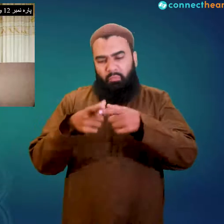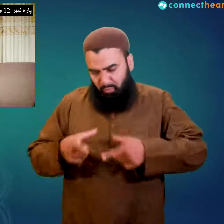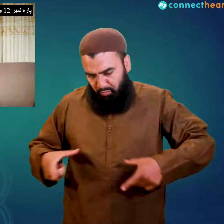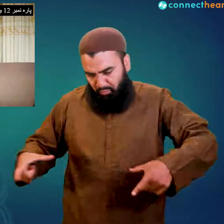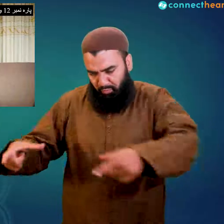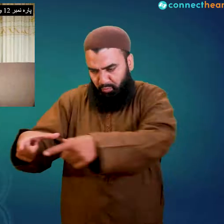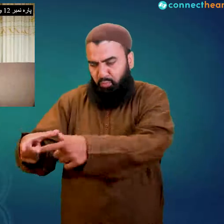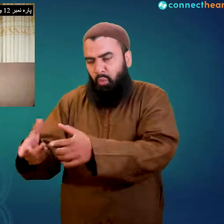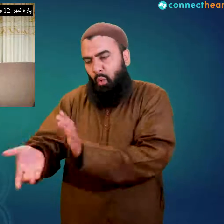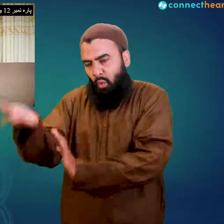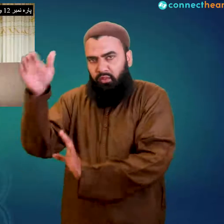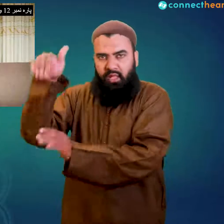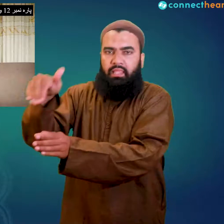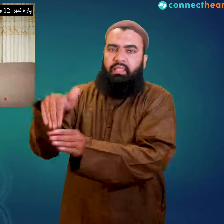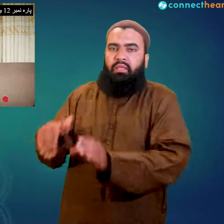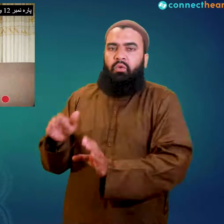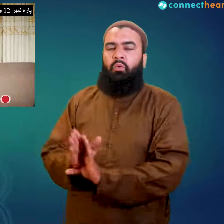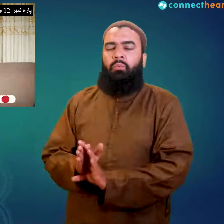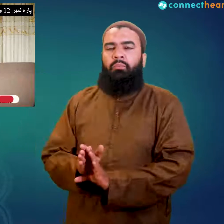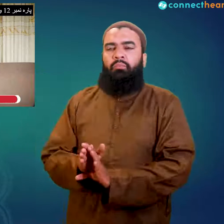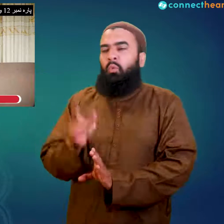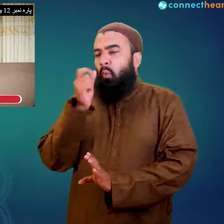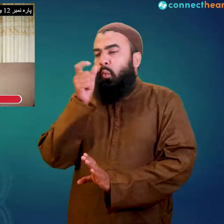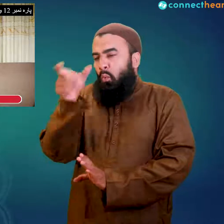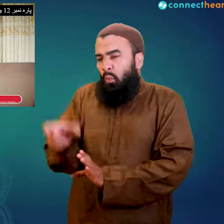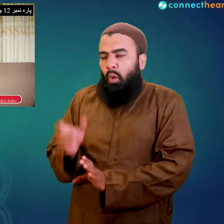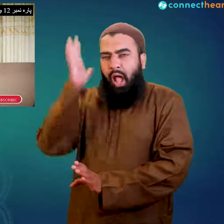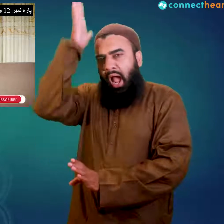کا حق مار لیا کرتے تھے۔ حضرت شعیب